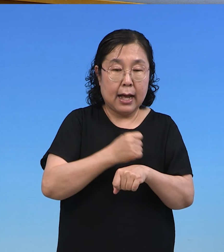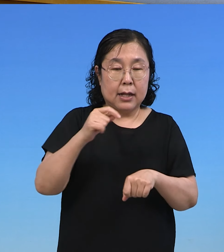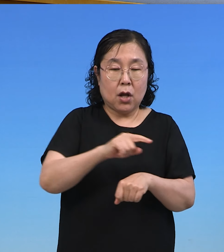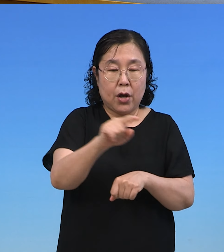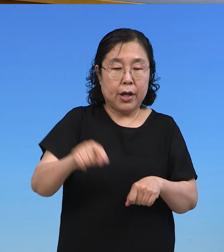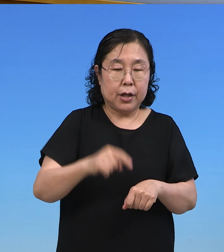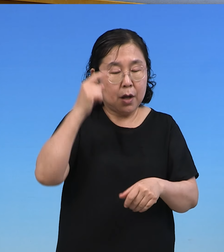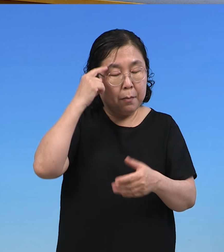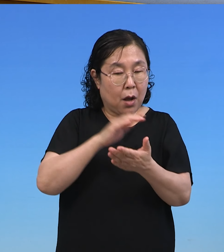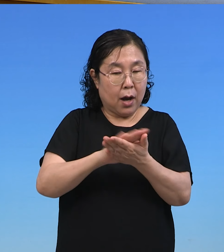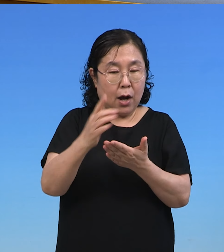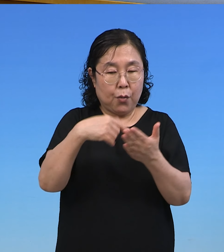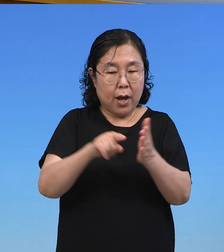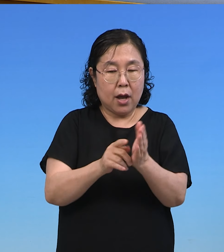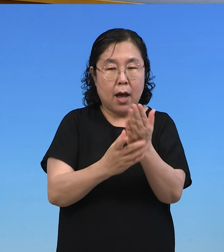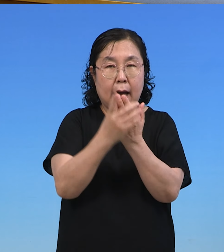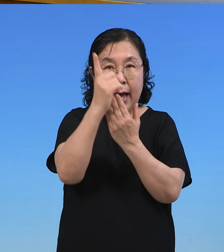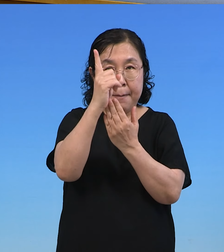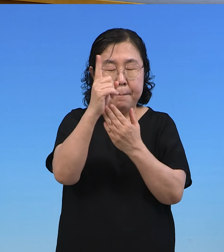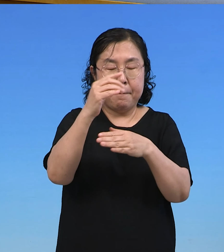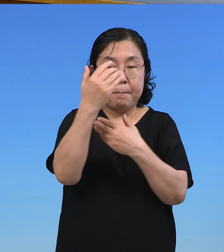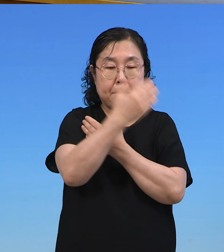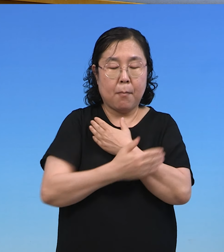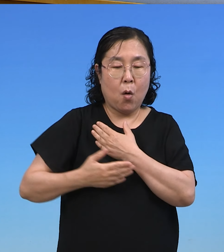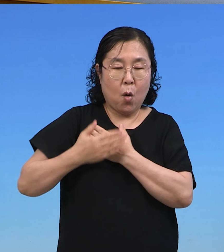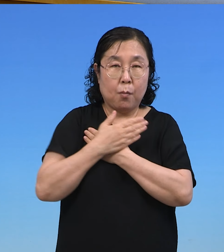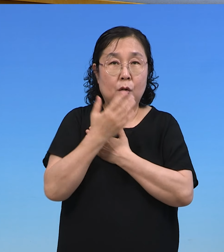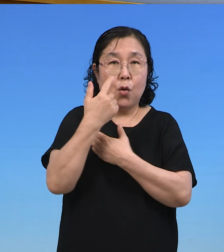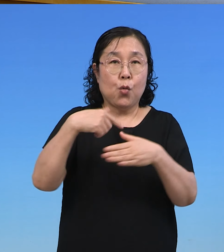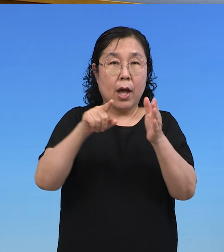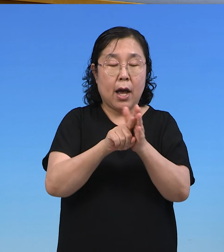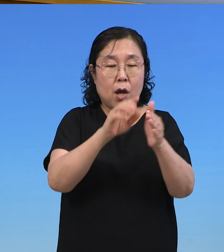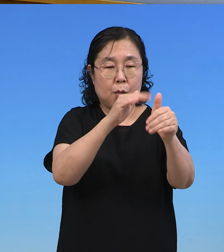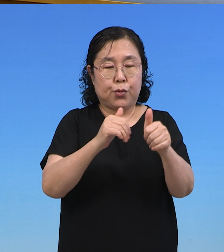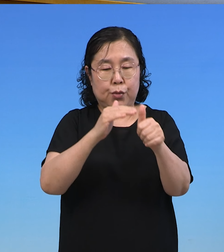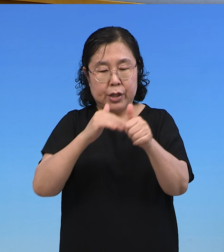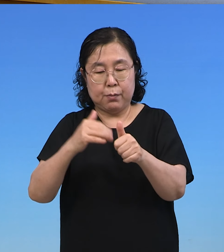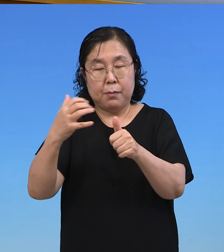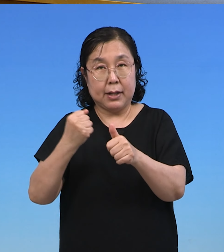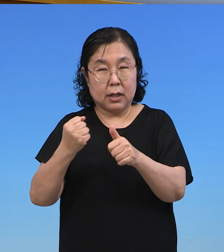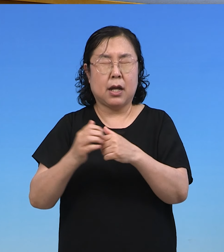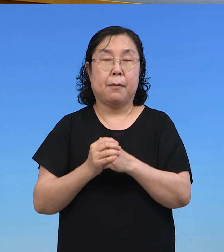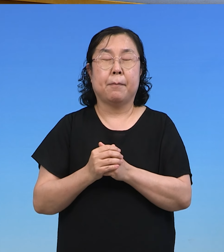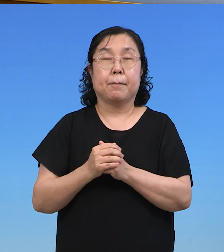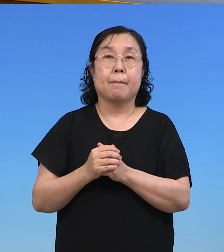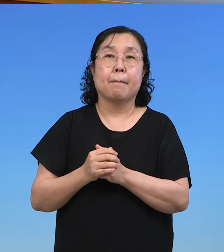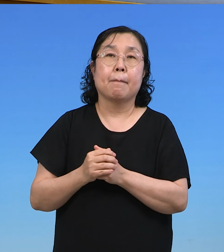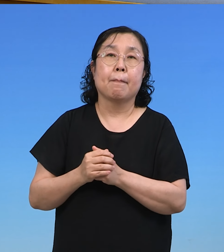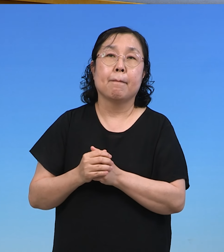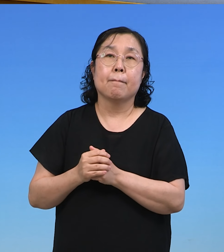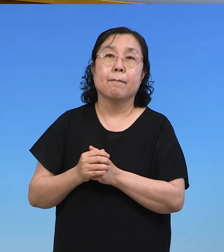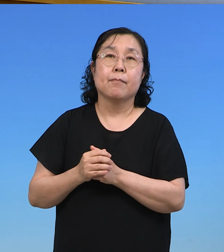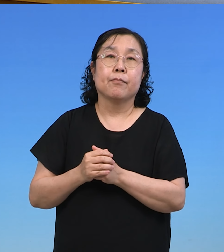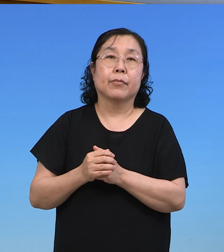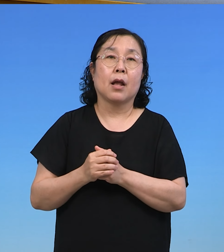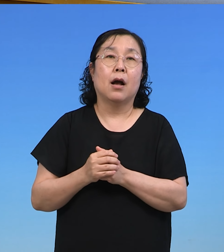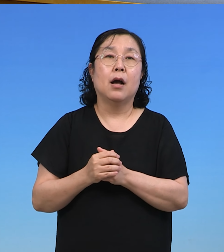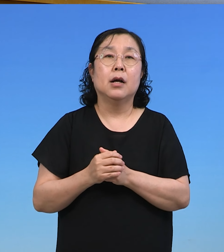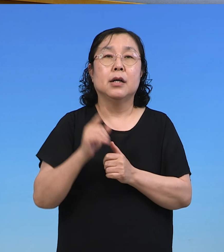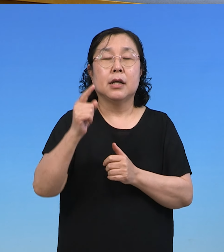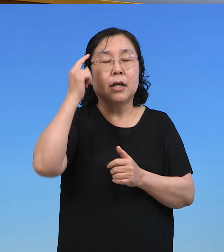평강을 위하여 한 몸으로 부르심을 받았나니. 3번역으로 보니까요, 그리스도의 평화가 여러분의 마음을 지배하게 하십시오. 그